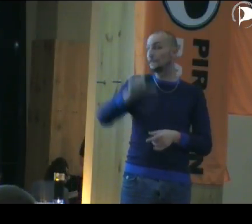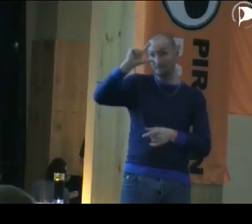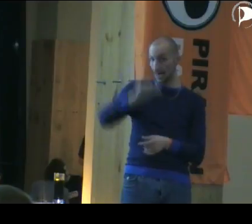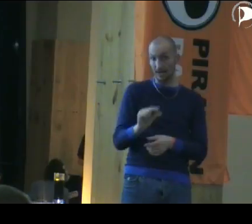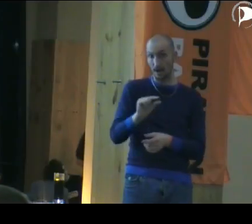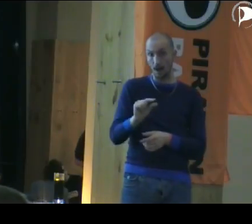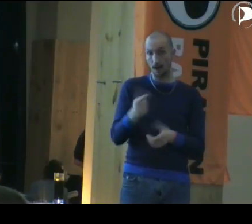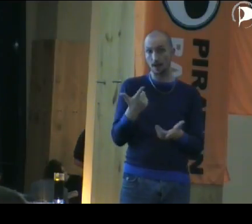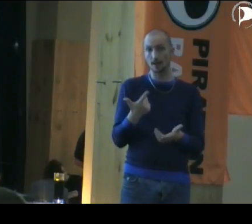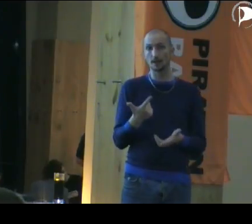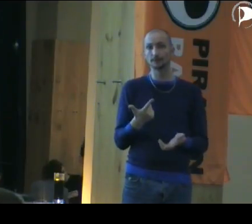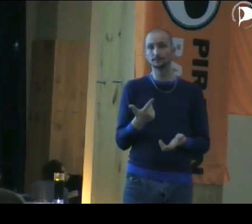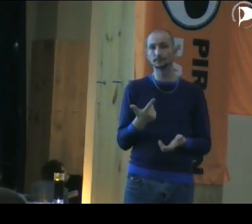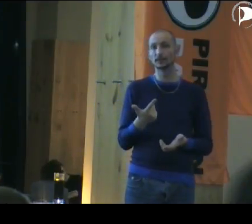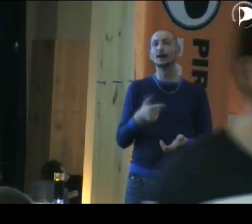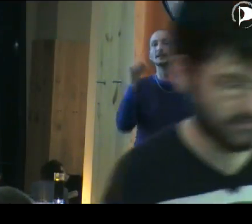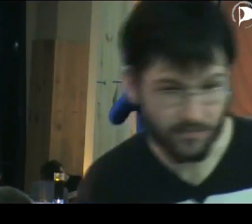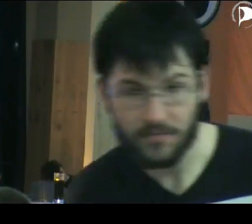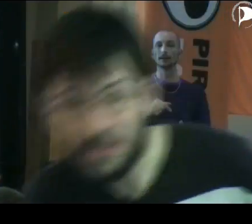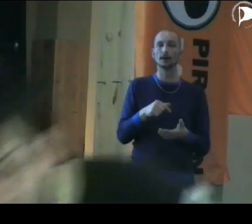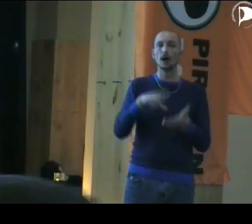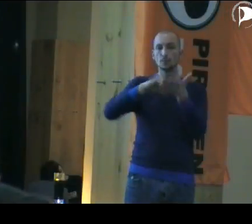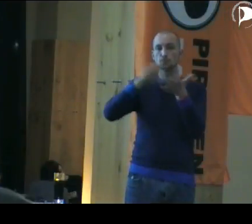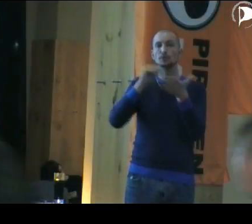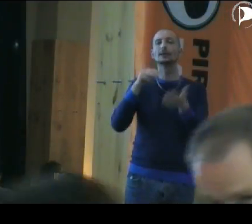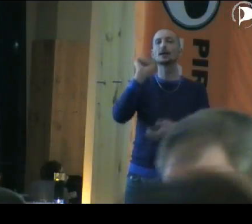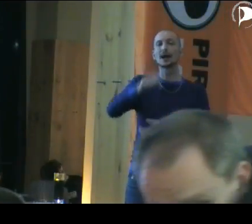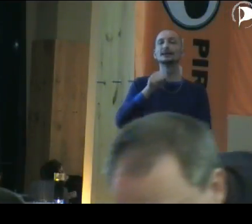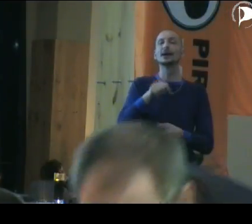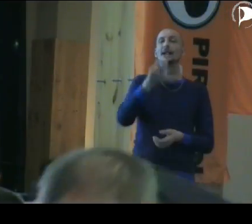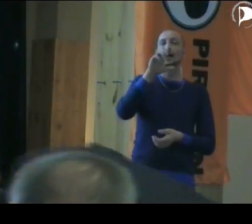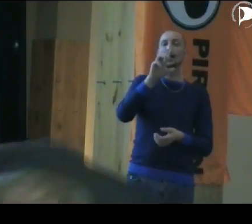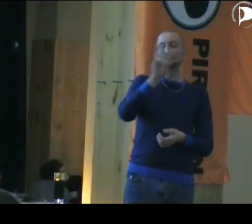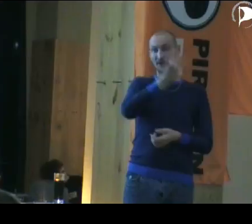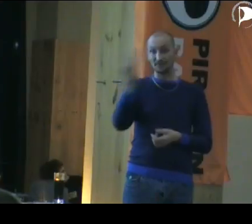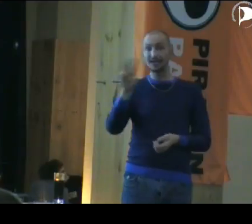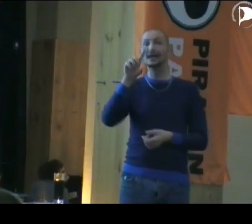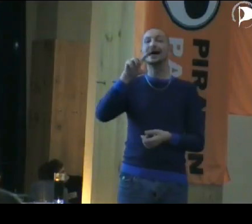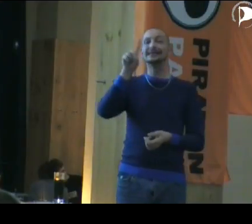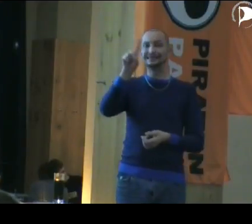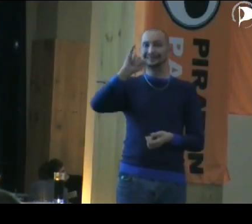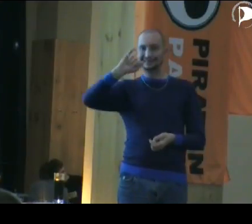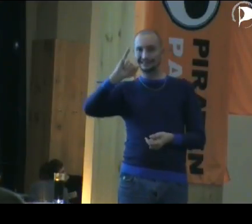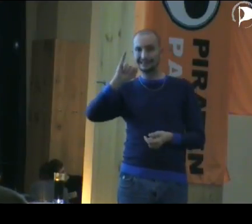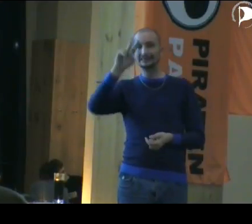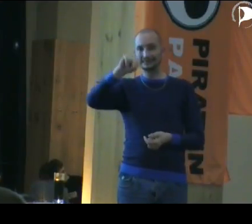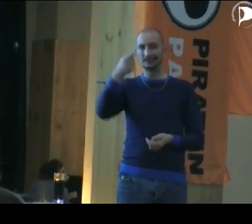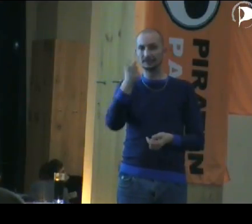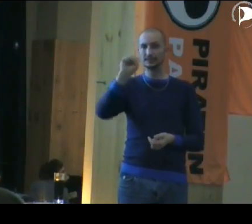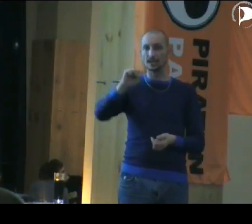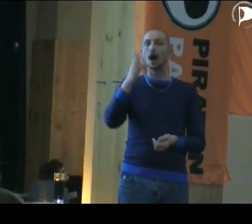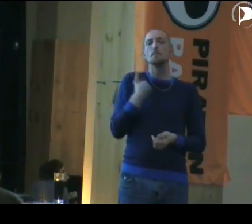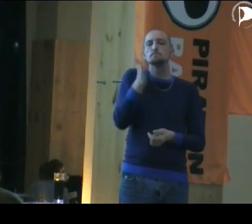tickets das ganze unter www.wiesbaden.de die neueren hier im raum